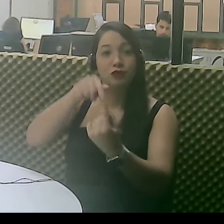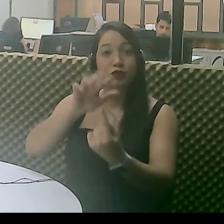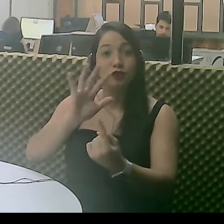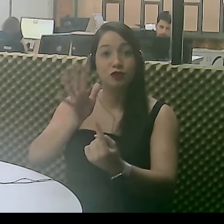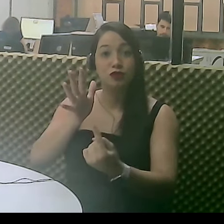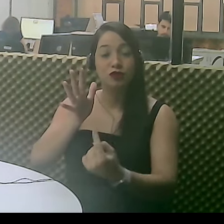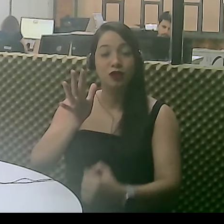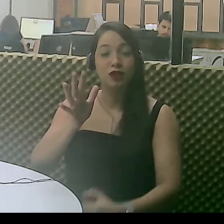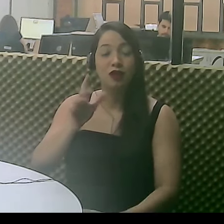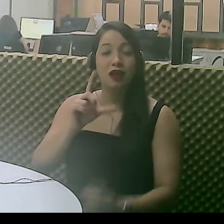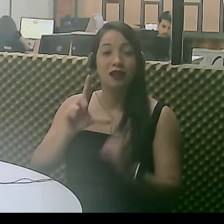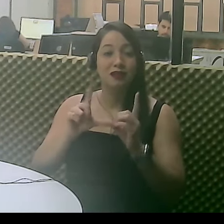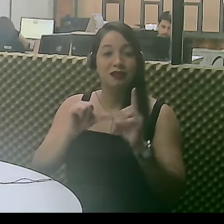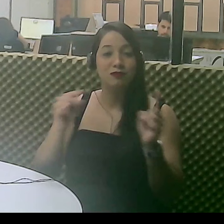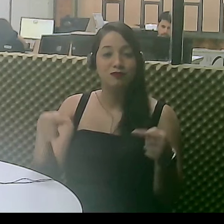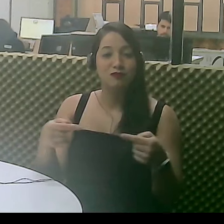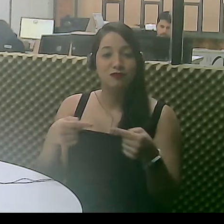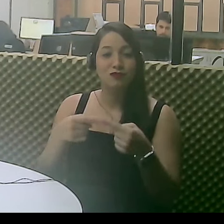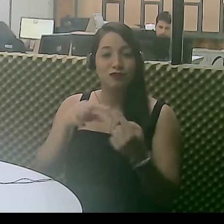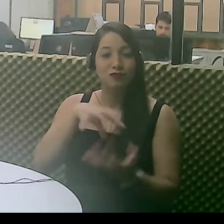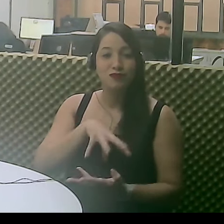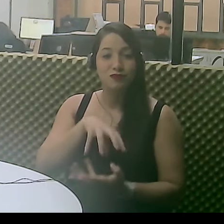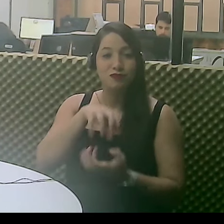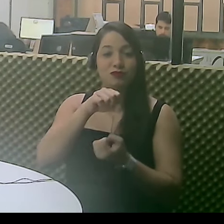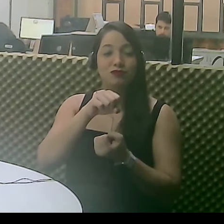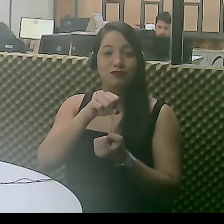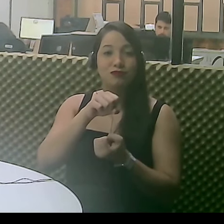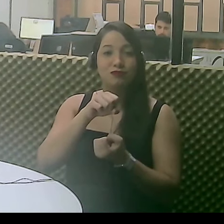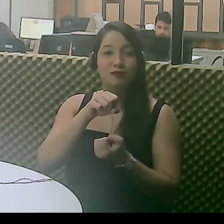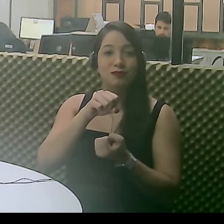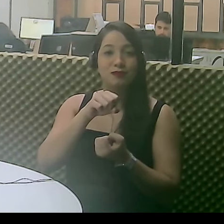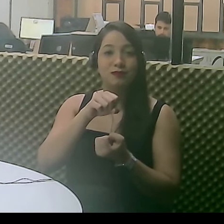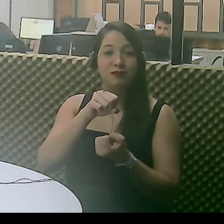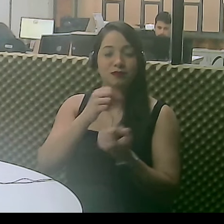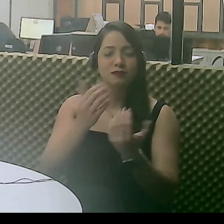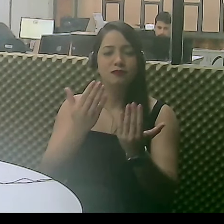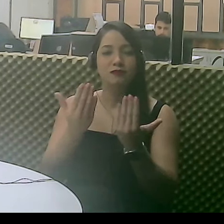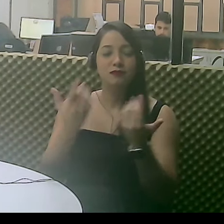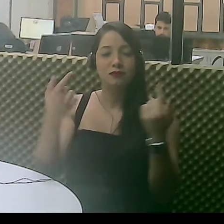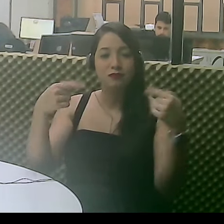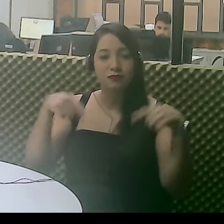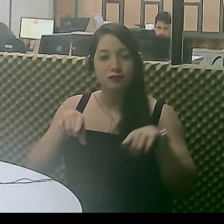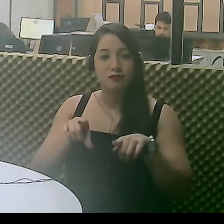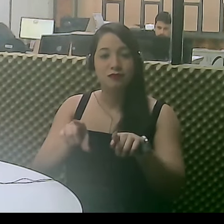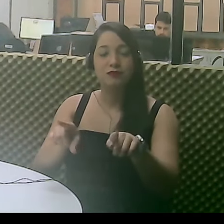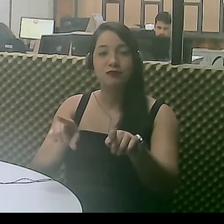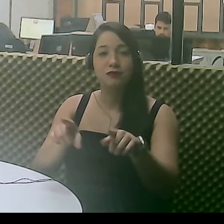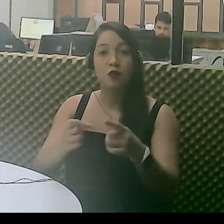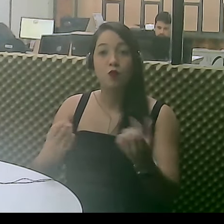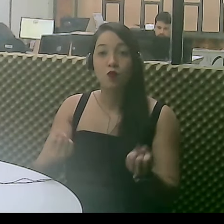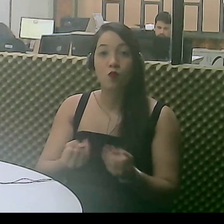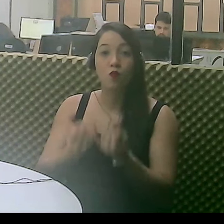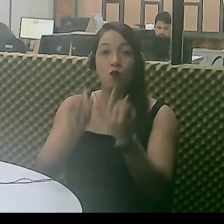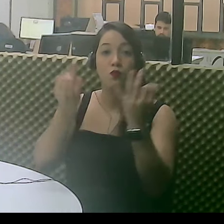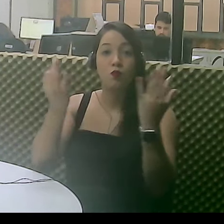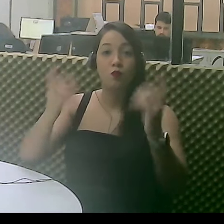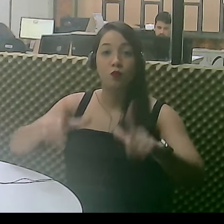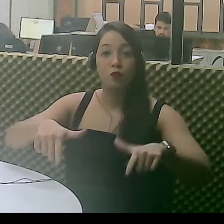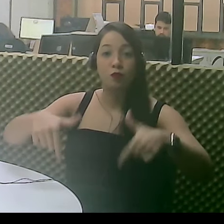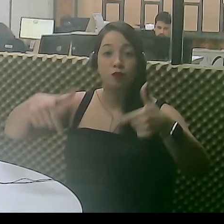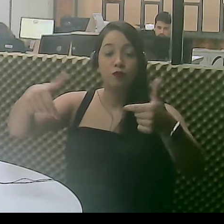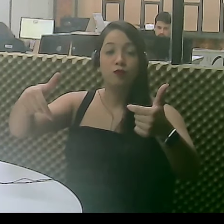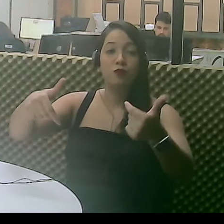praticadas pelo demai relacionadas à sustentabilidade paralelo a este trabalho várias novas ações foram